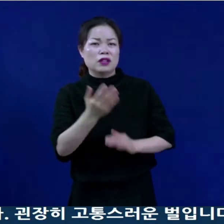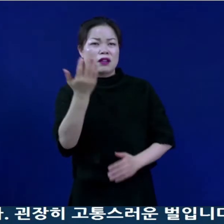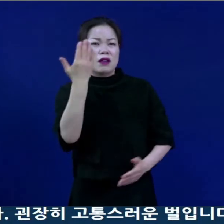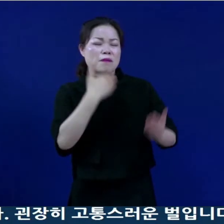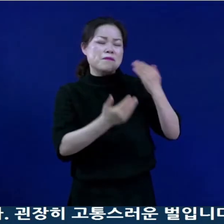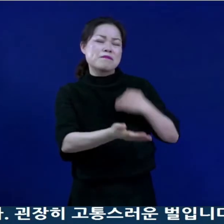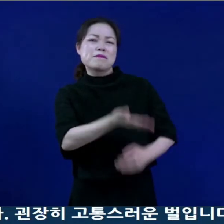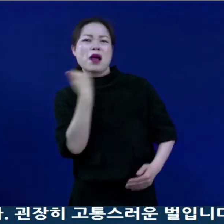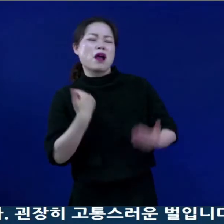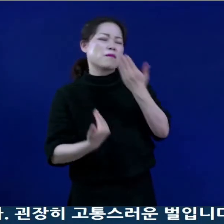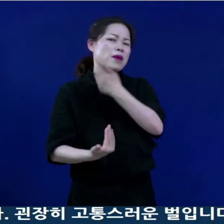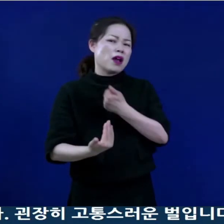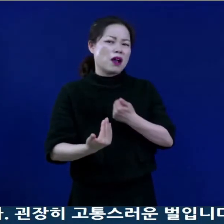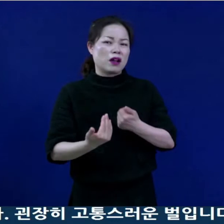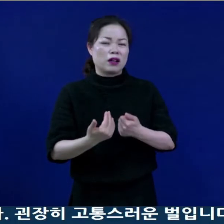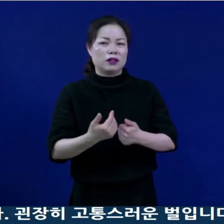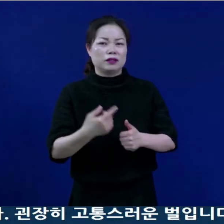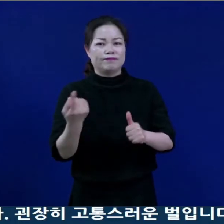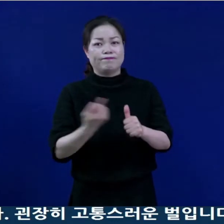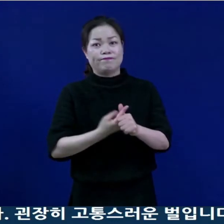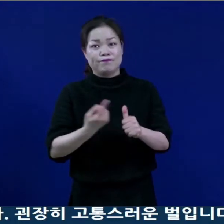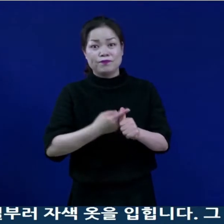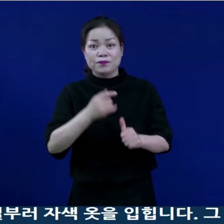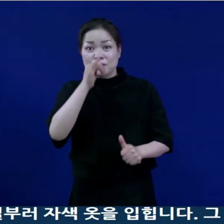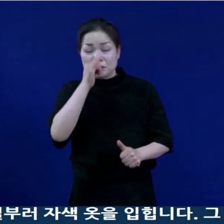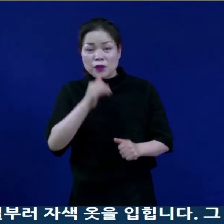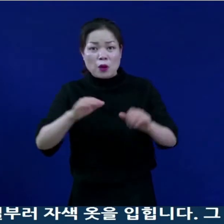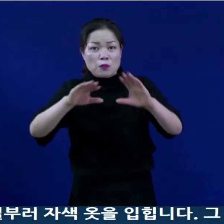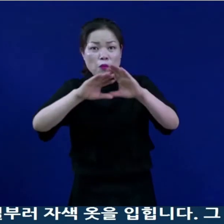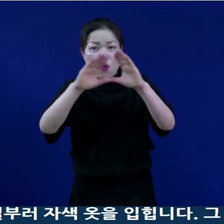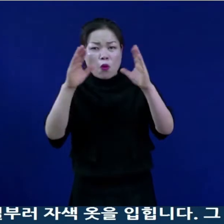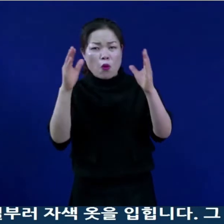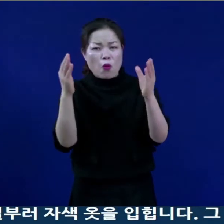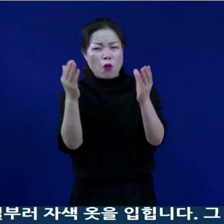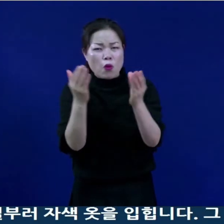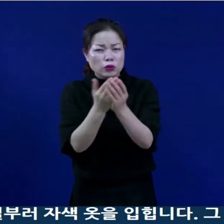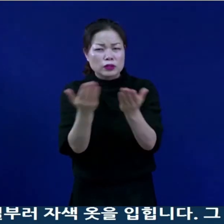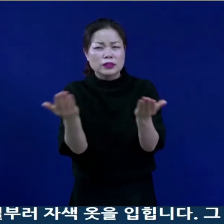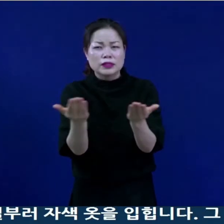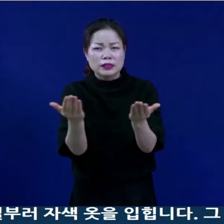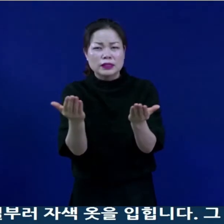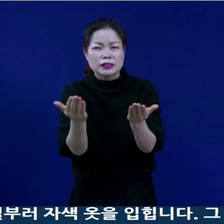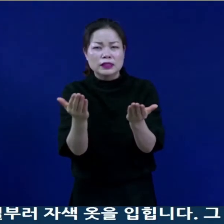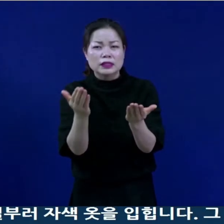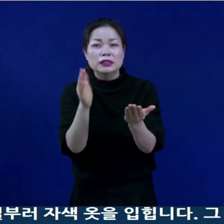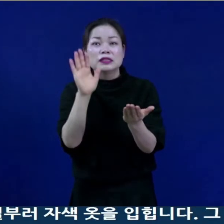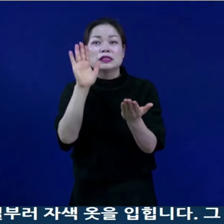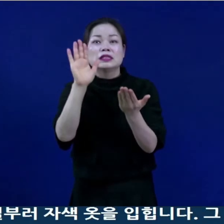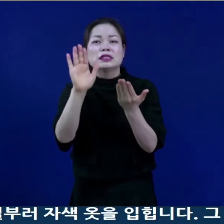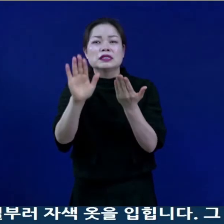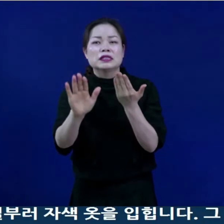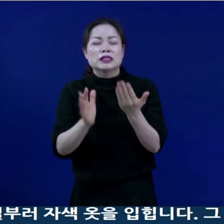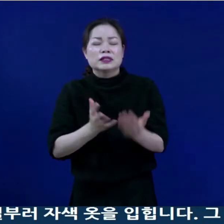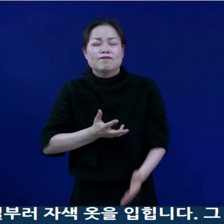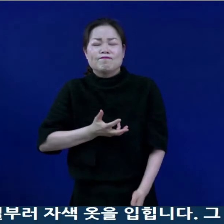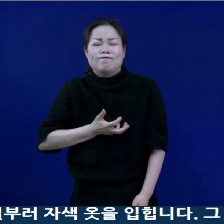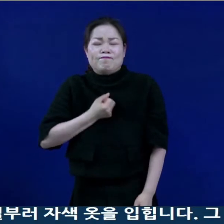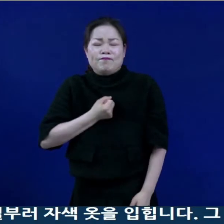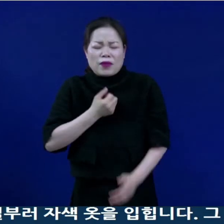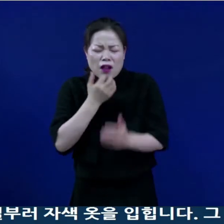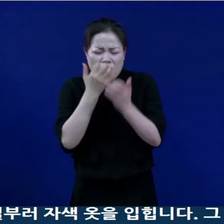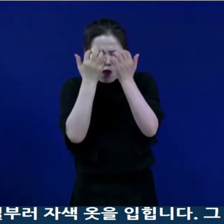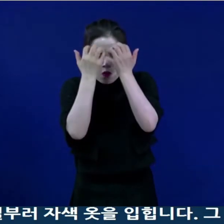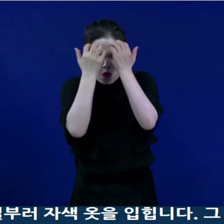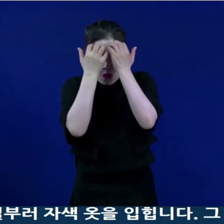때리고 모욕합니다. 이 모든 일련의 사건이 다 있은 후, 아주 끔찍하고